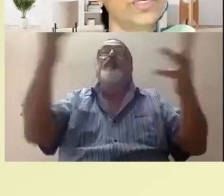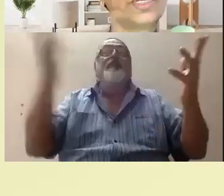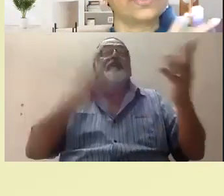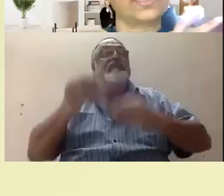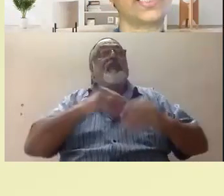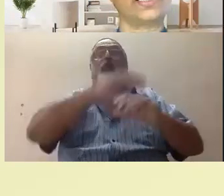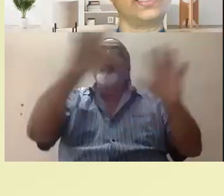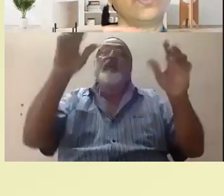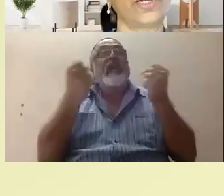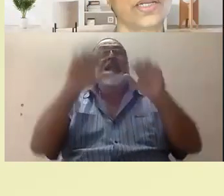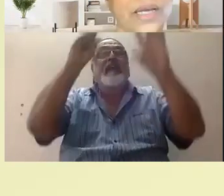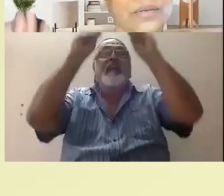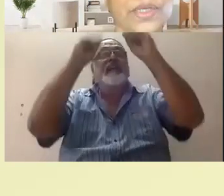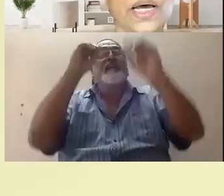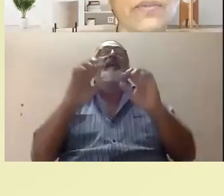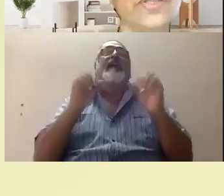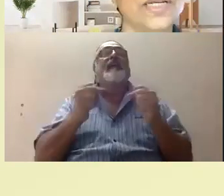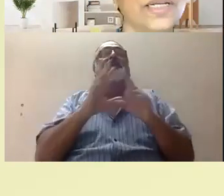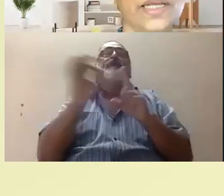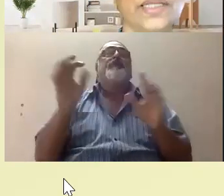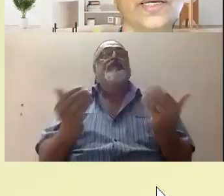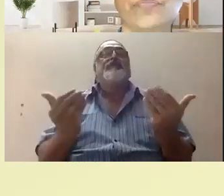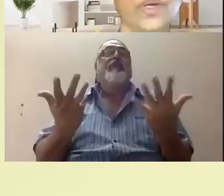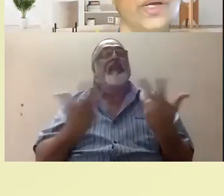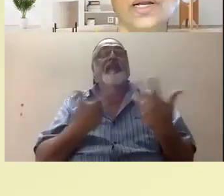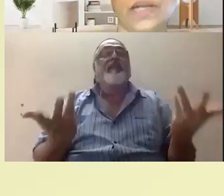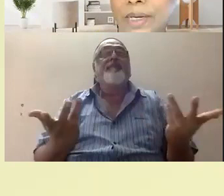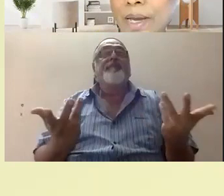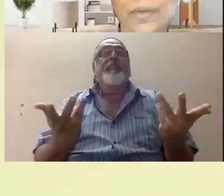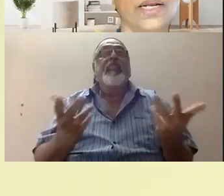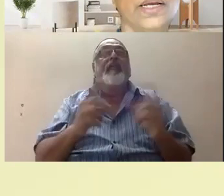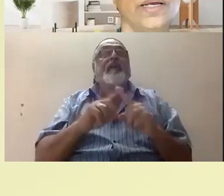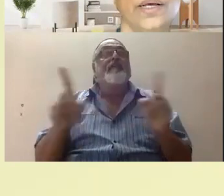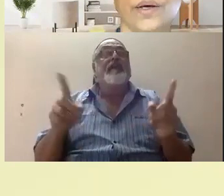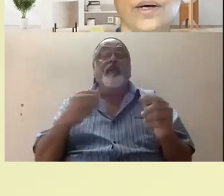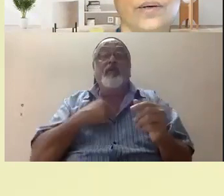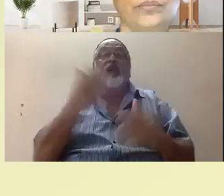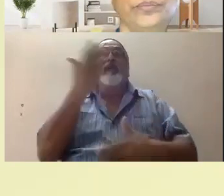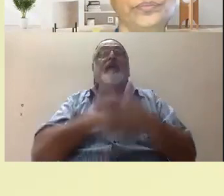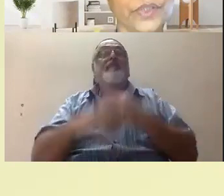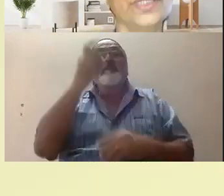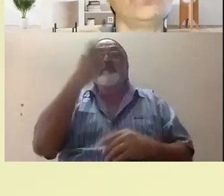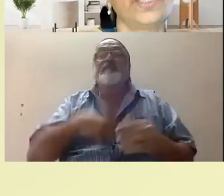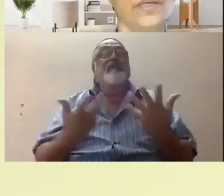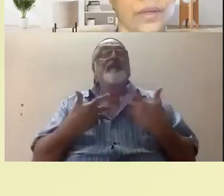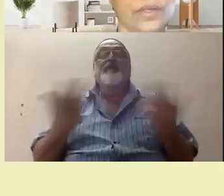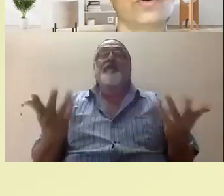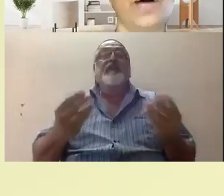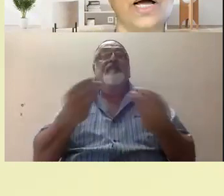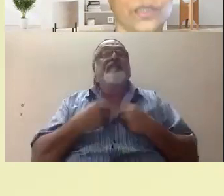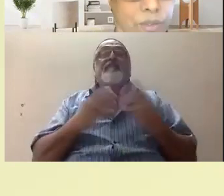वो सीधे चले जाते हैं और NSIC में सारा फैसिलिटी लेते हैं. लेकिन हमारे जितने भी